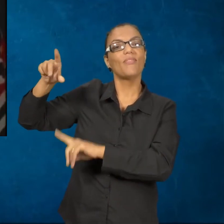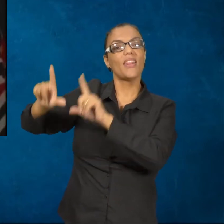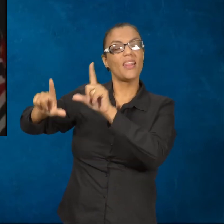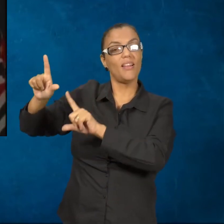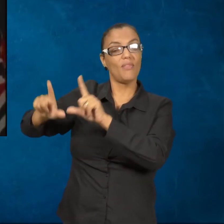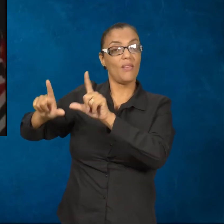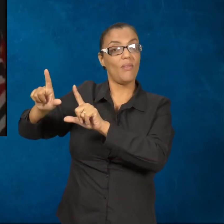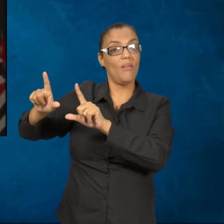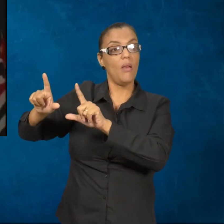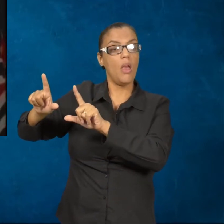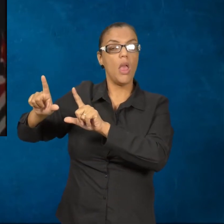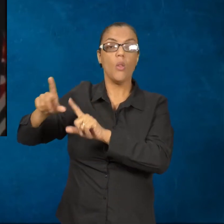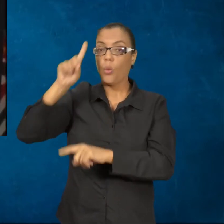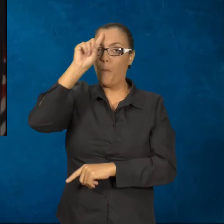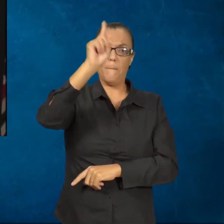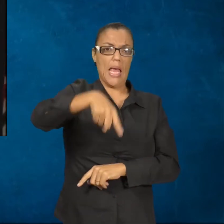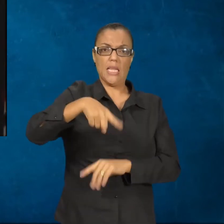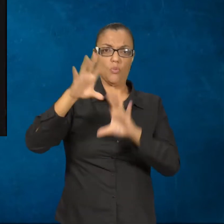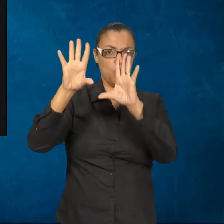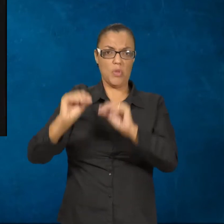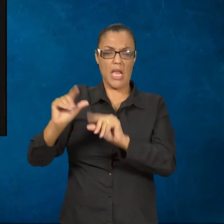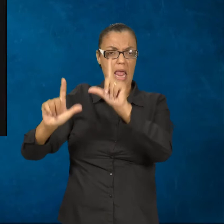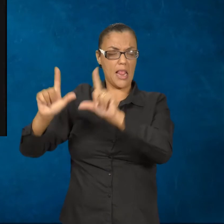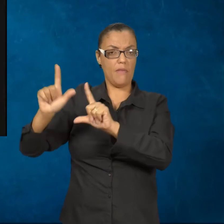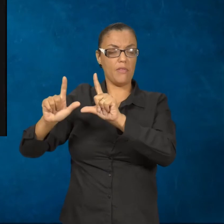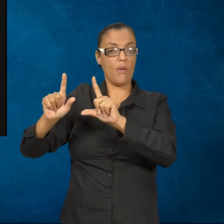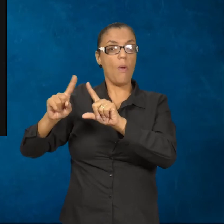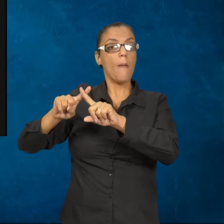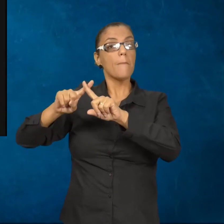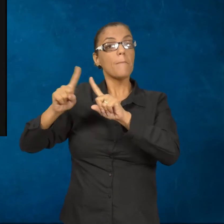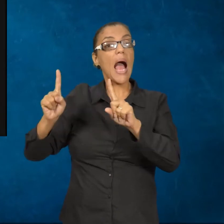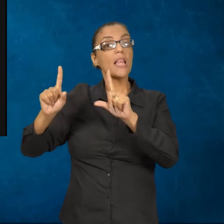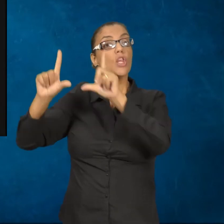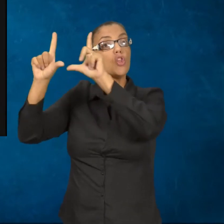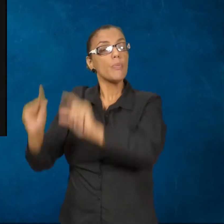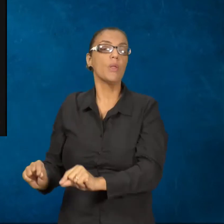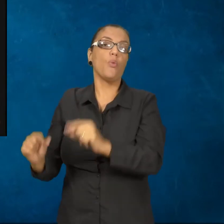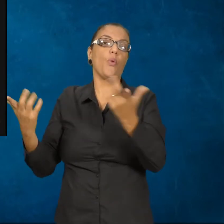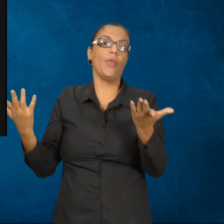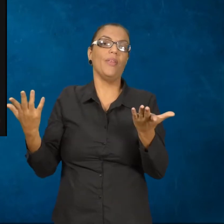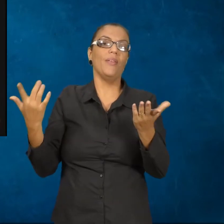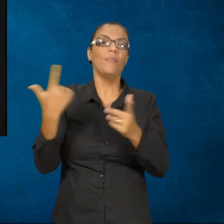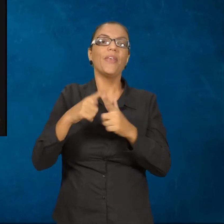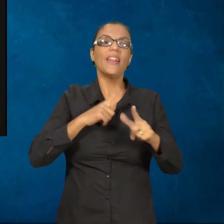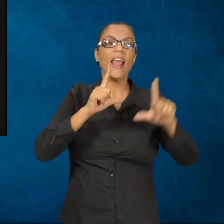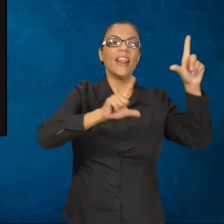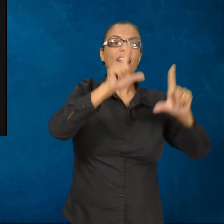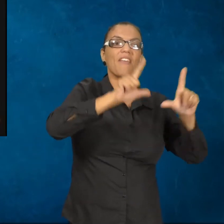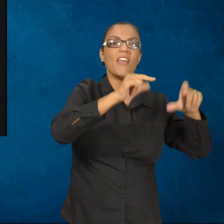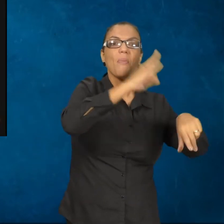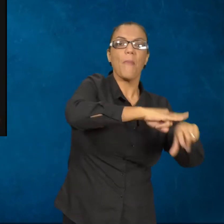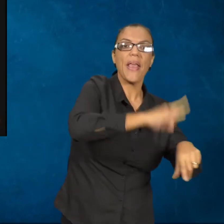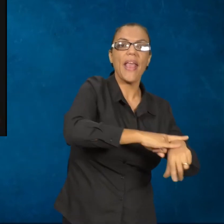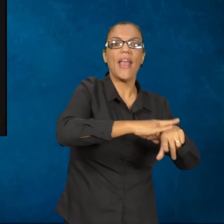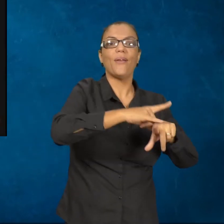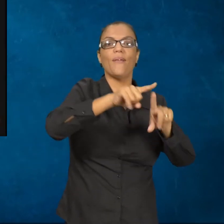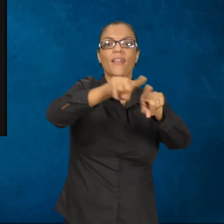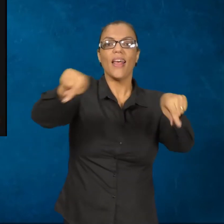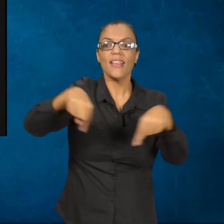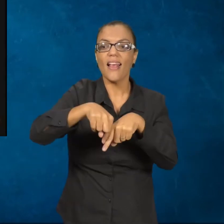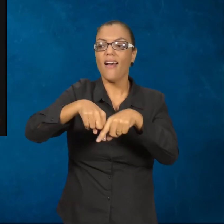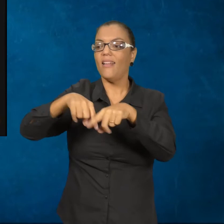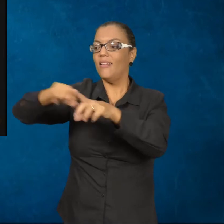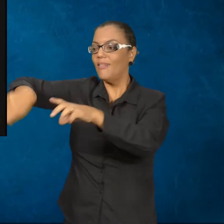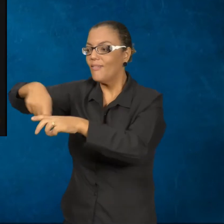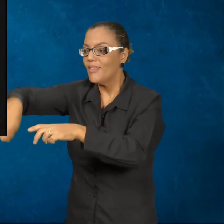Deus, reduza. Porque você tem TV na sala, tem TV na tábua de passar roupa, tem TV na cozinha, tem TV no banheiro, tem TV